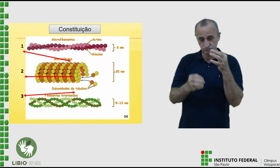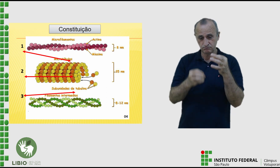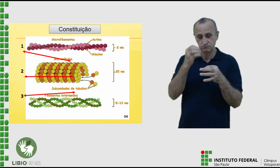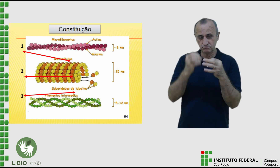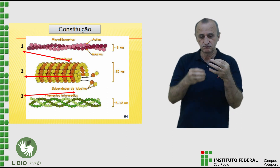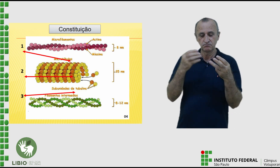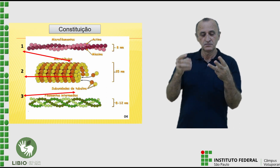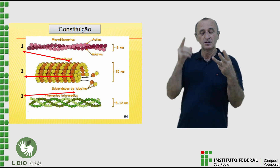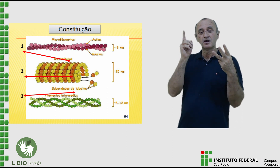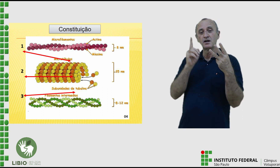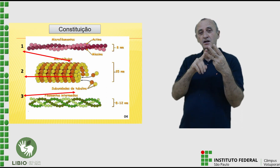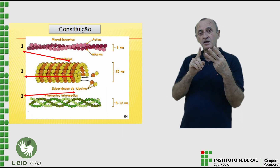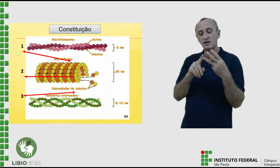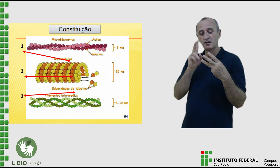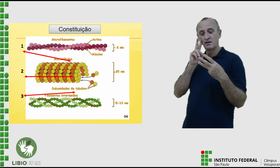microtúbulos.